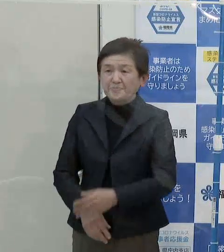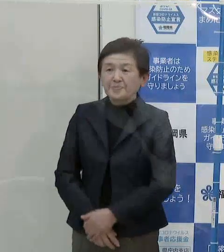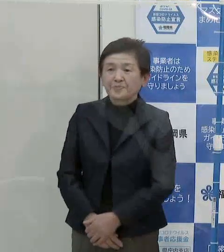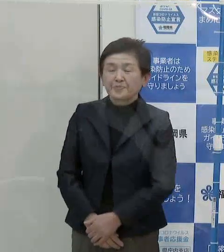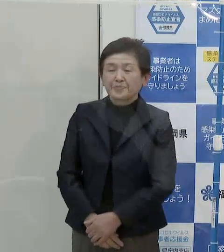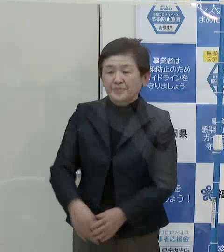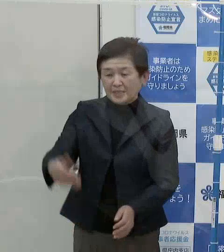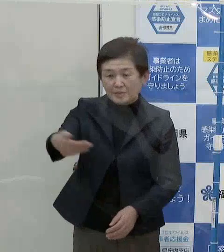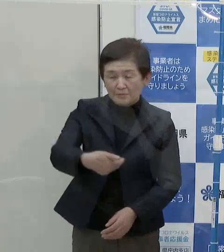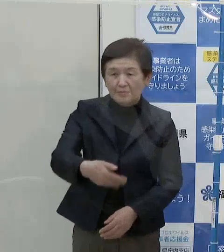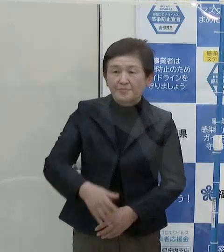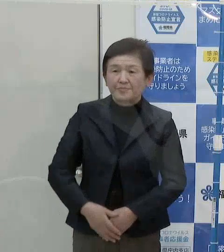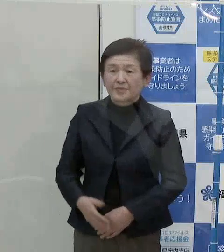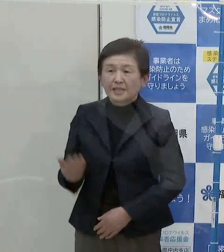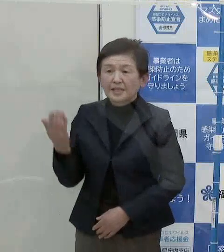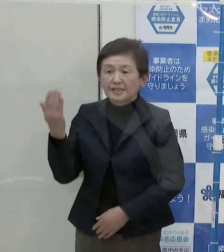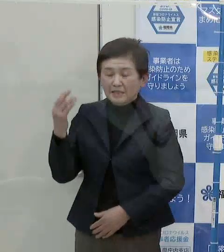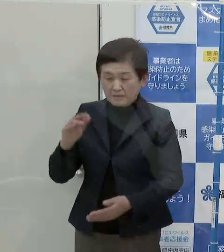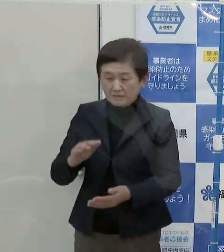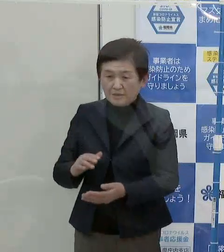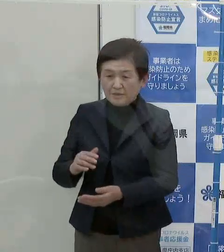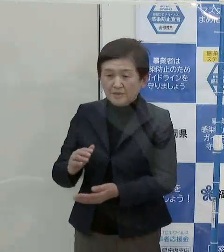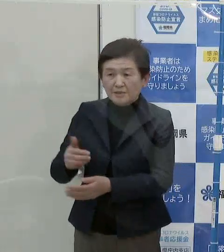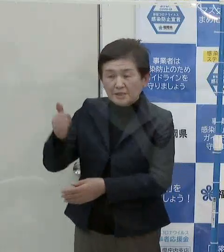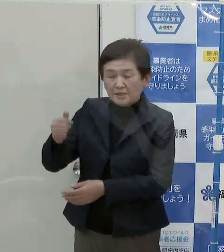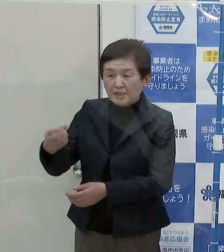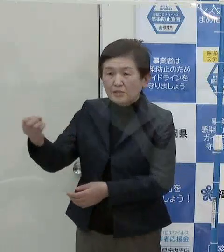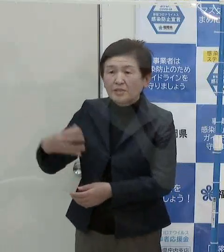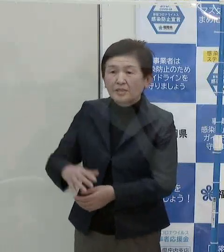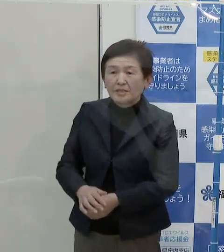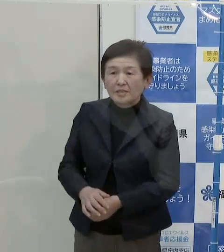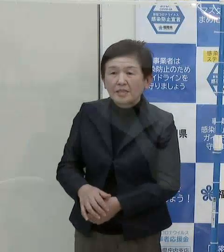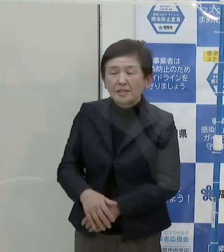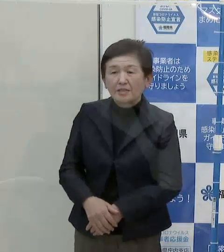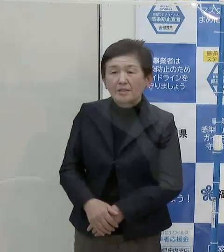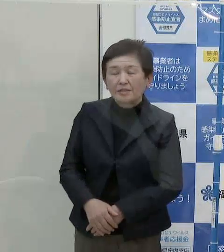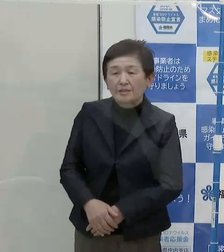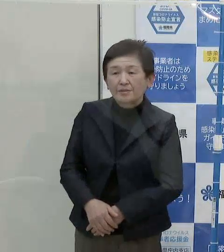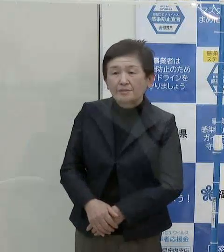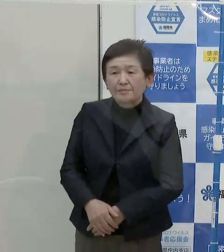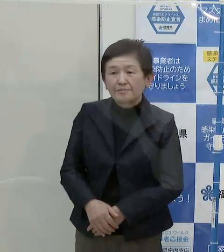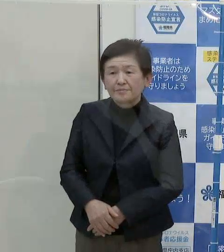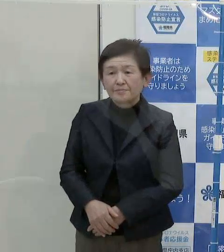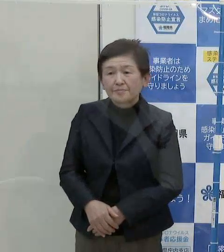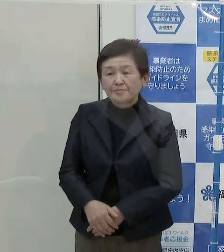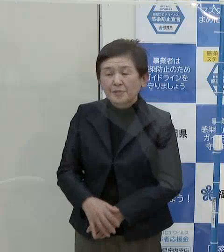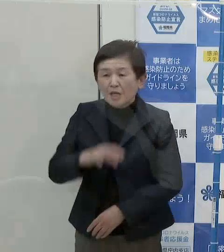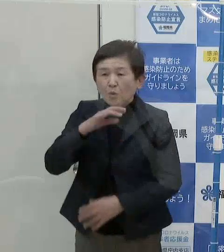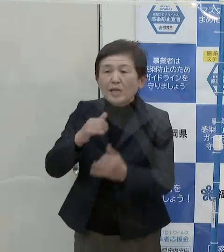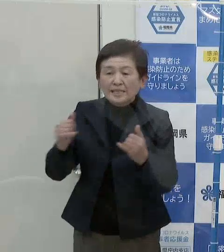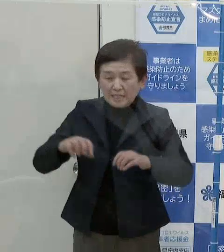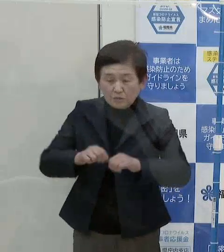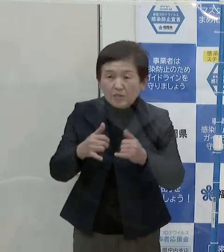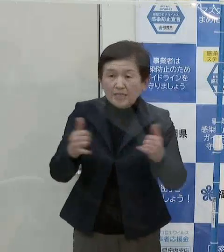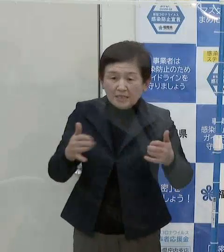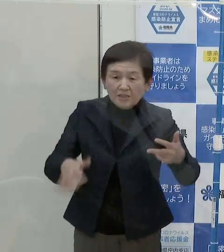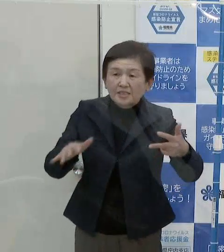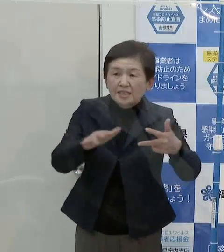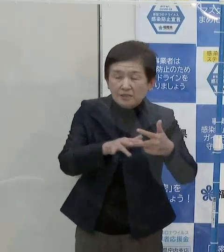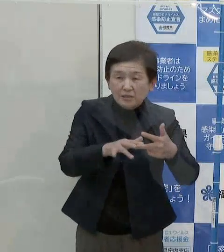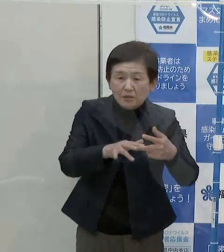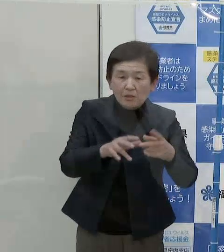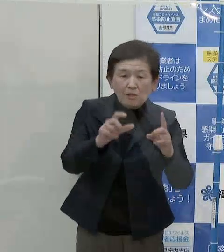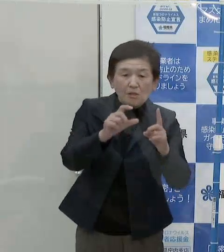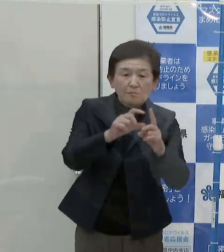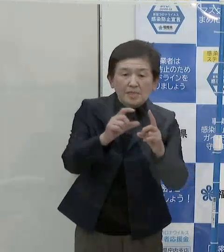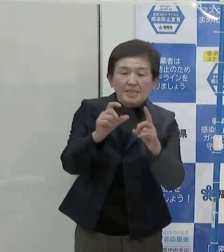どうぞ。 新聞です。先ほど知事がおっしゃられた早期可決された はい、 高齢者とか障害者の施設の PCR、はい、職員